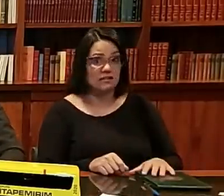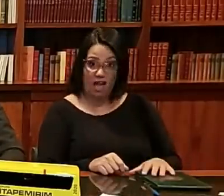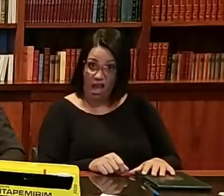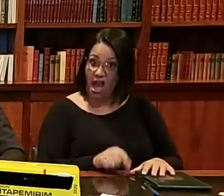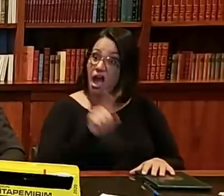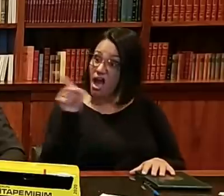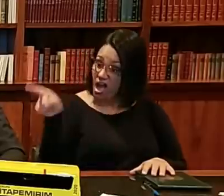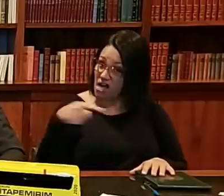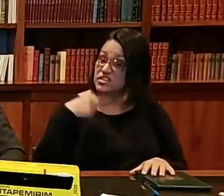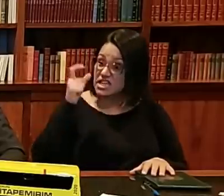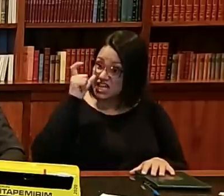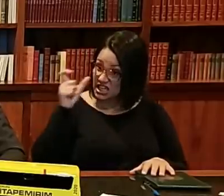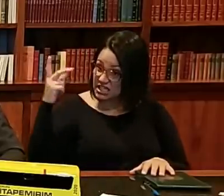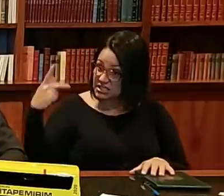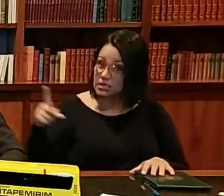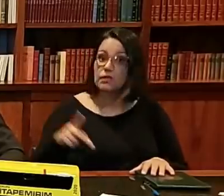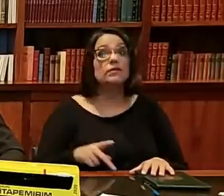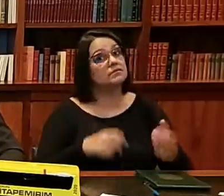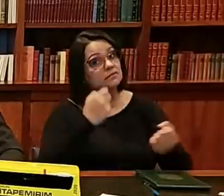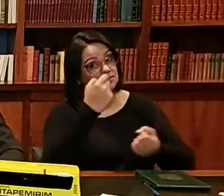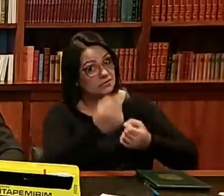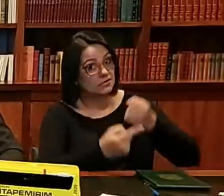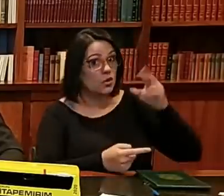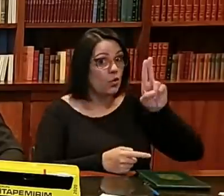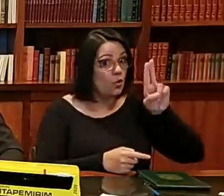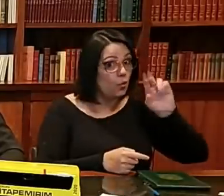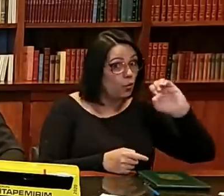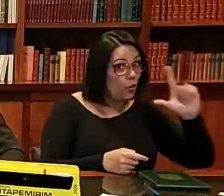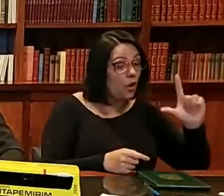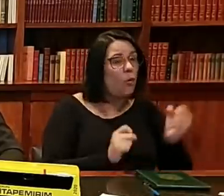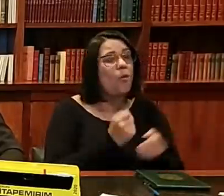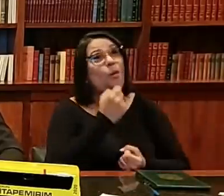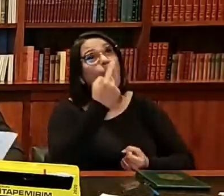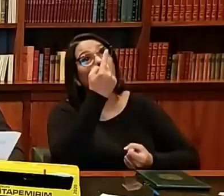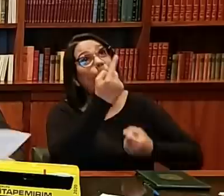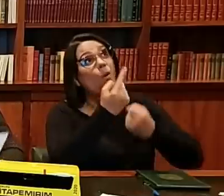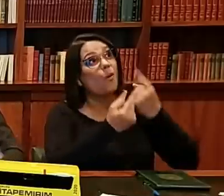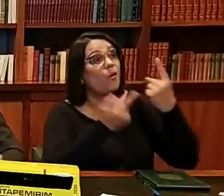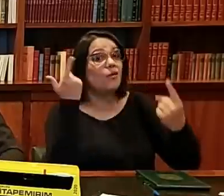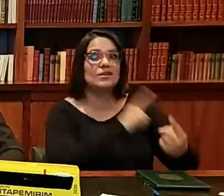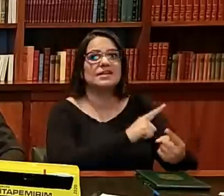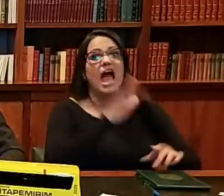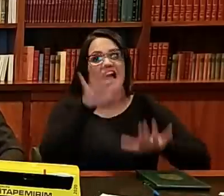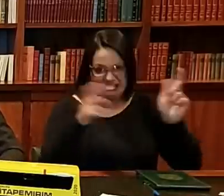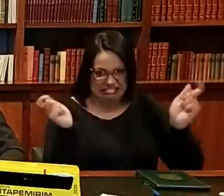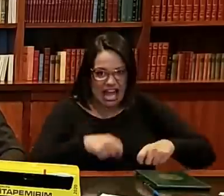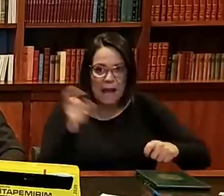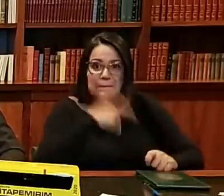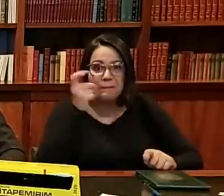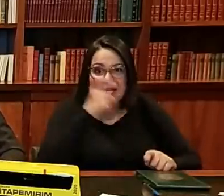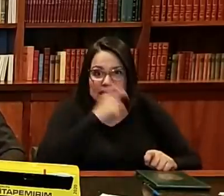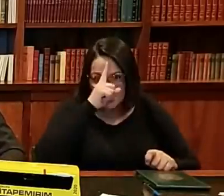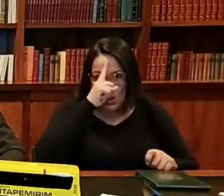para você, você publica, né? De vez em quando a UOL acerta, né? Eu não tenho, consegue mentir tanto. De vez em quando eles acertam, tá